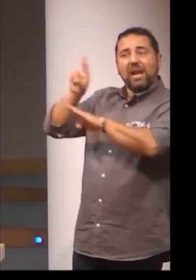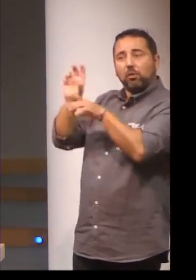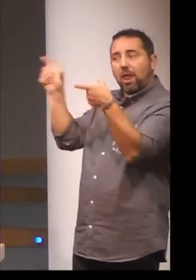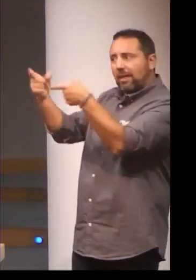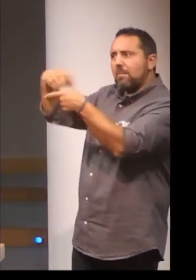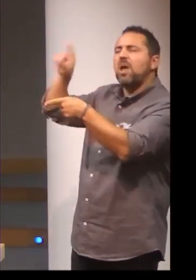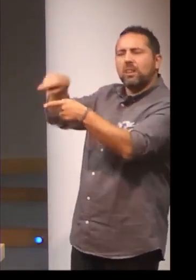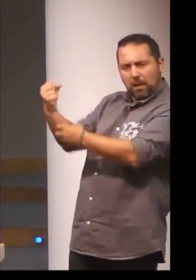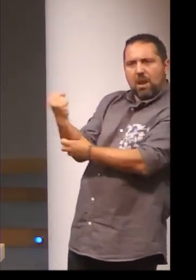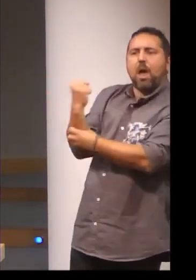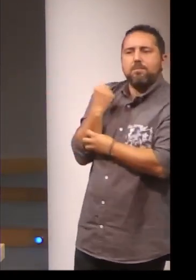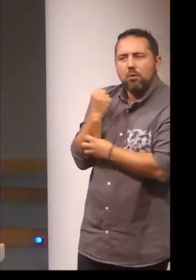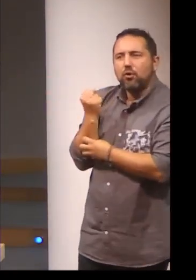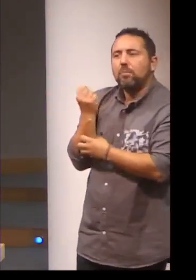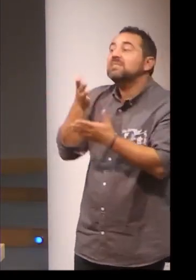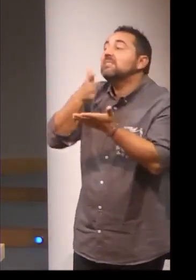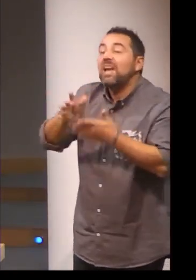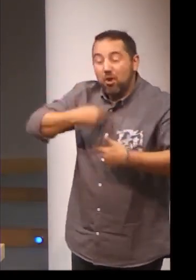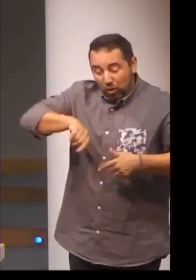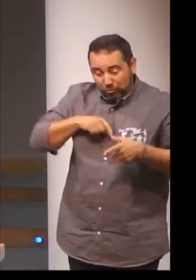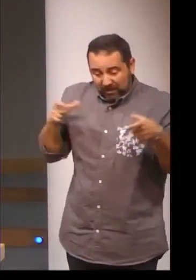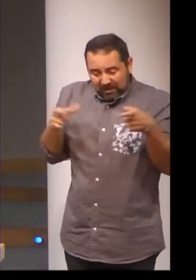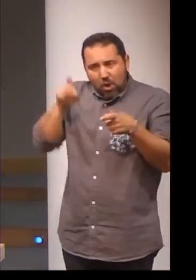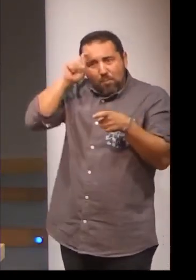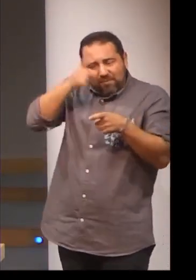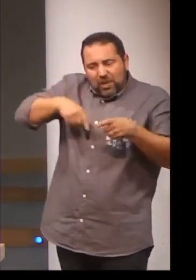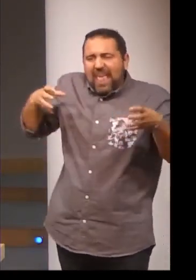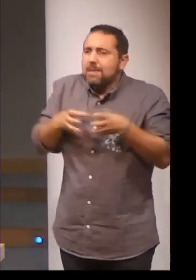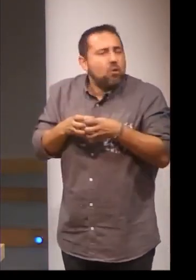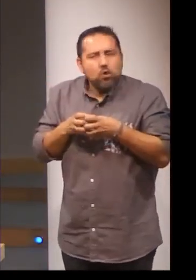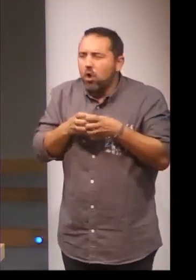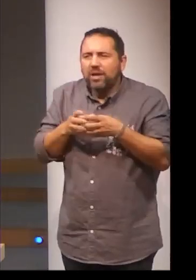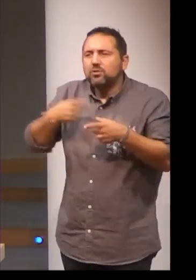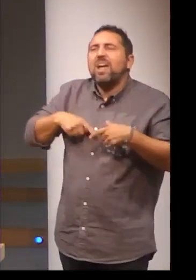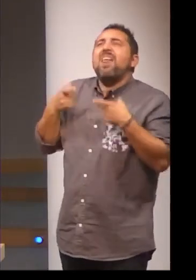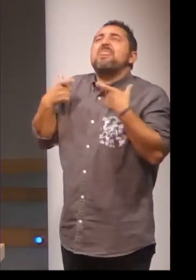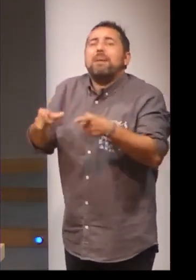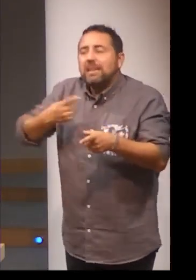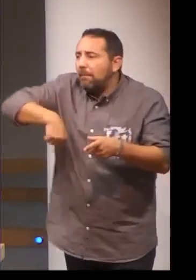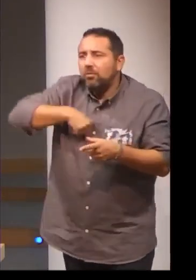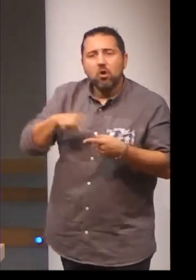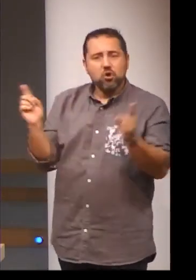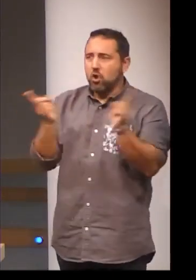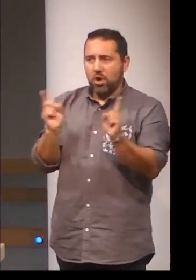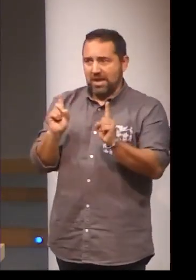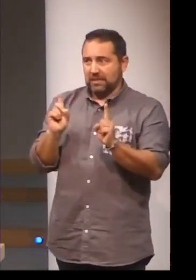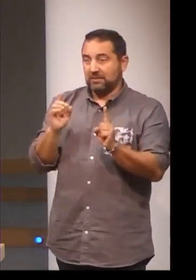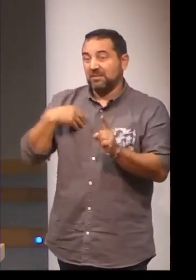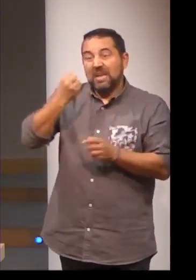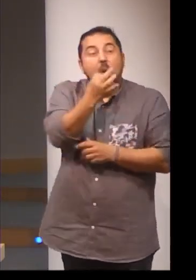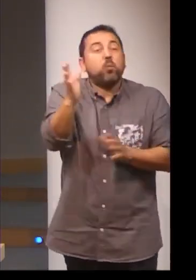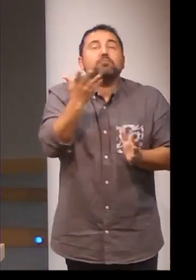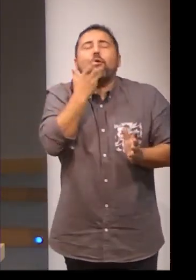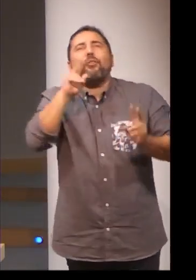somos un equipo docente, no somos un departamento. Esto en la universidad es muy importante y para los que no procedan de la universidad sí creo que es